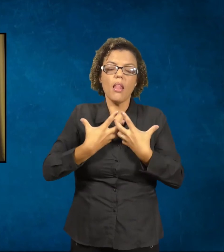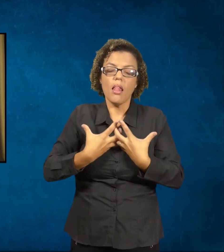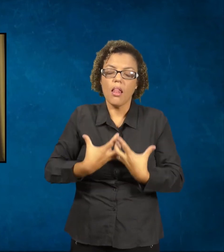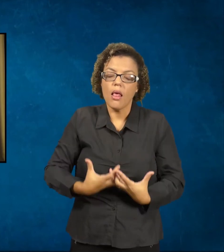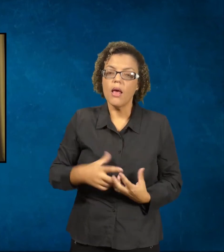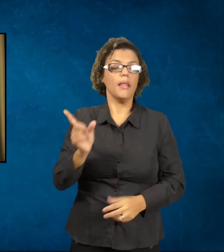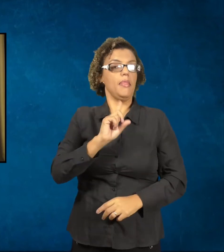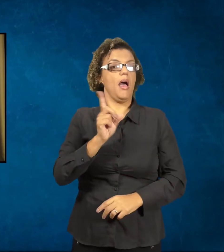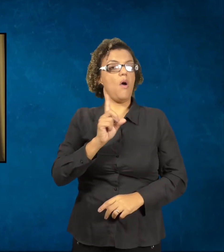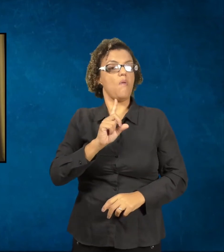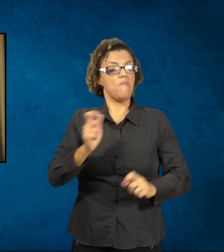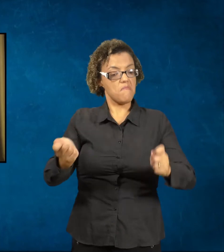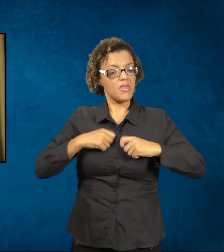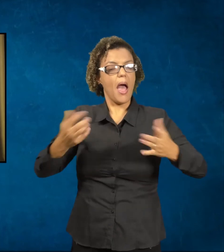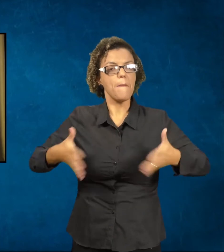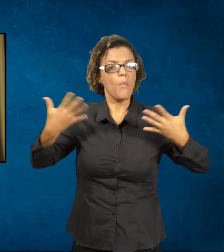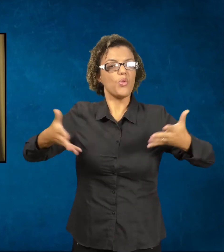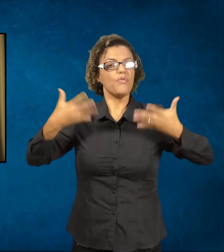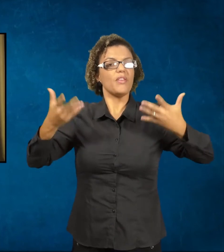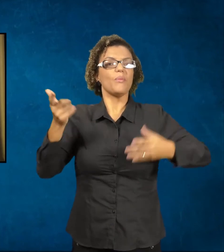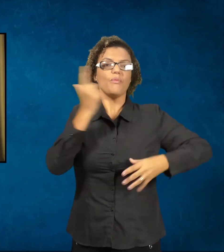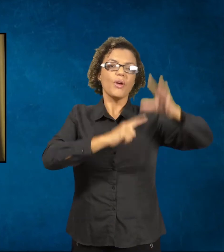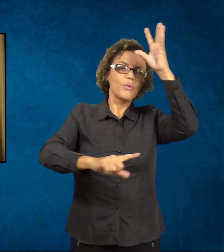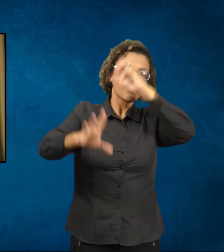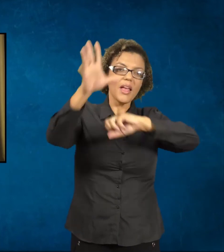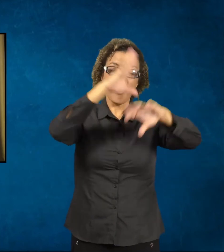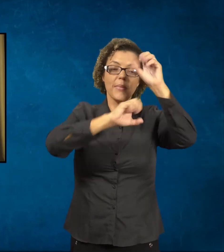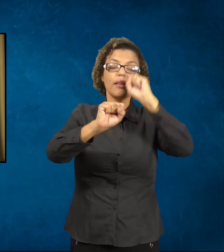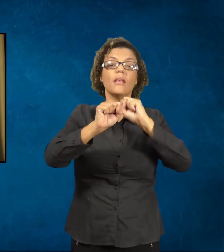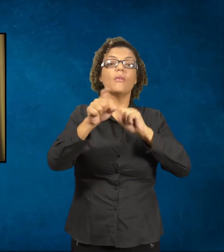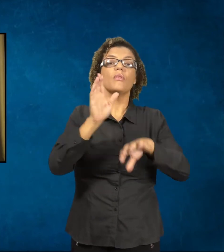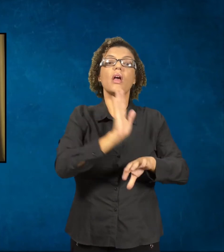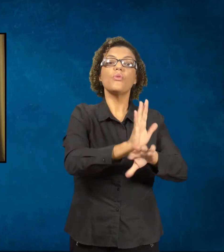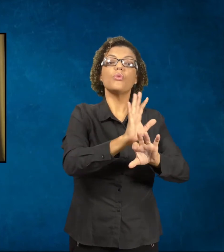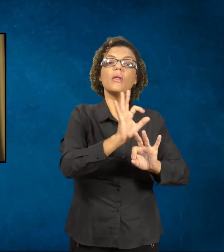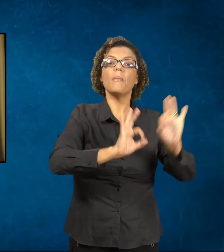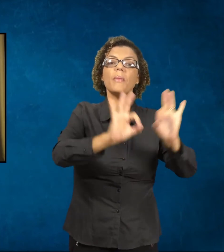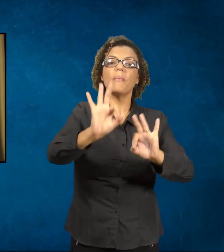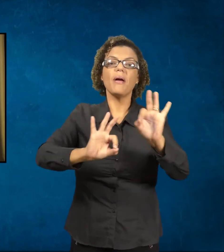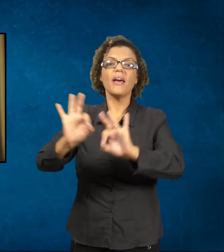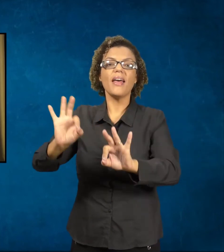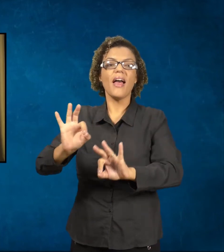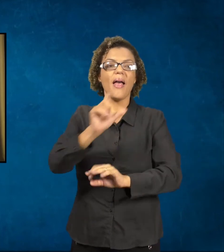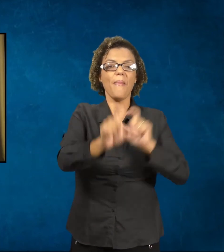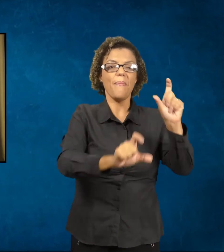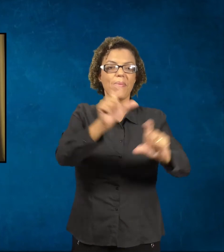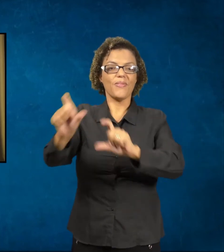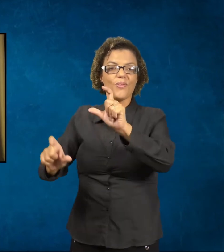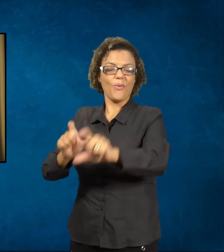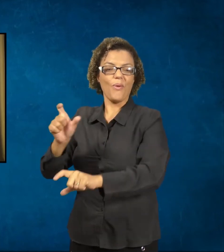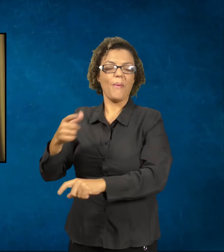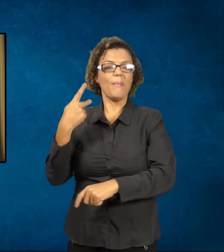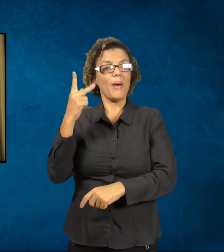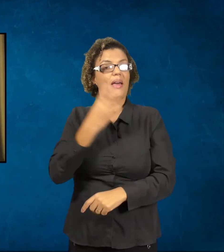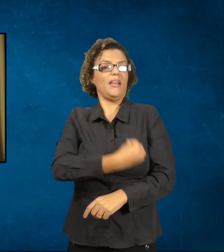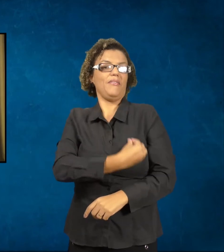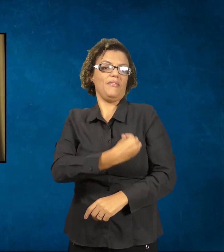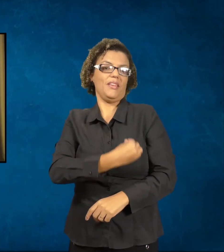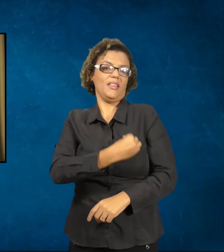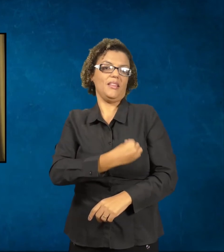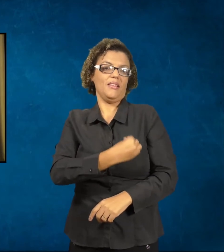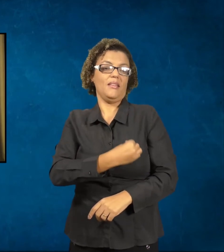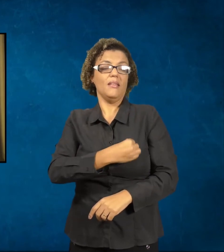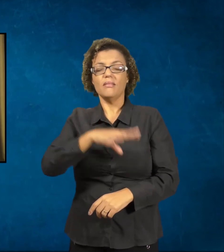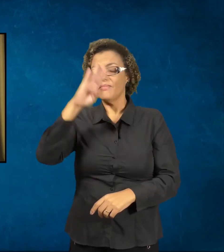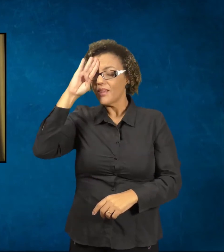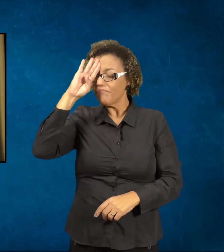elas. Ou seja, você está preparando alguém para a vida, que é um dos elementos fundamentais que eu gostaria de deixar. Entenda